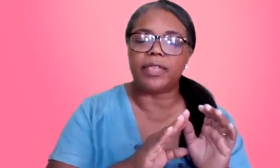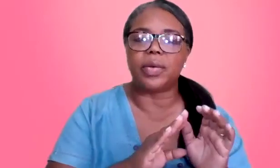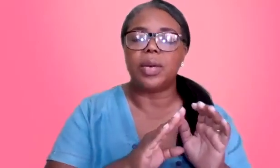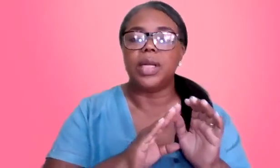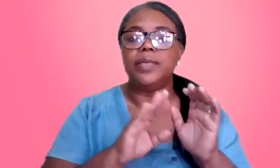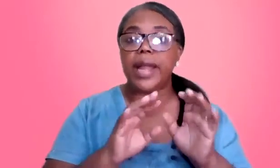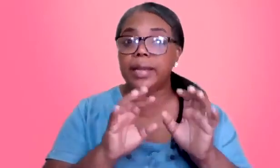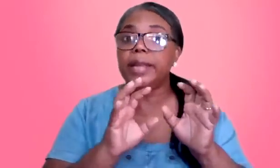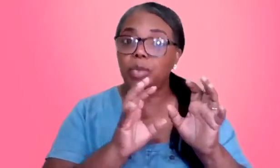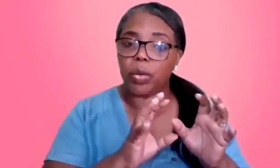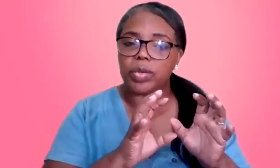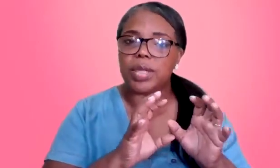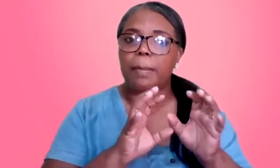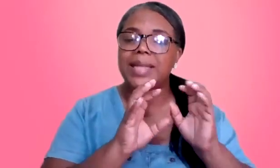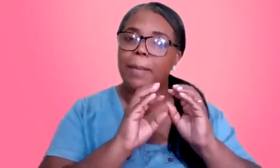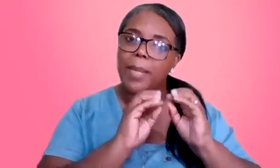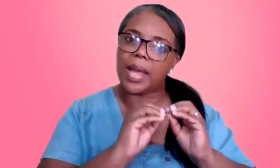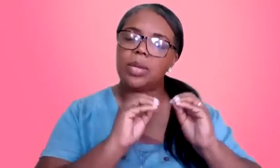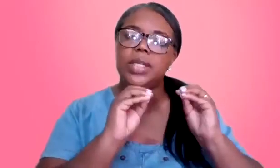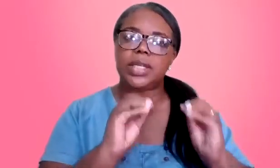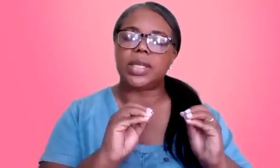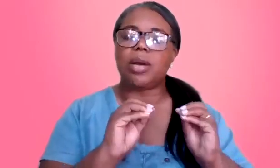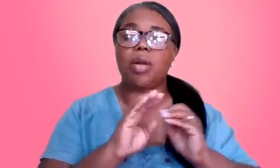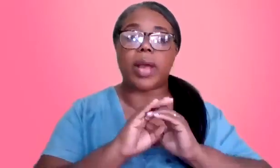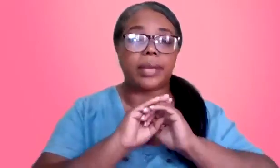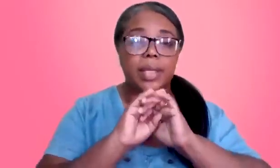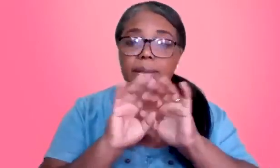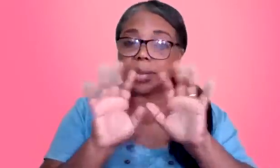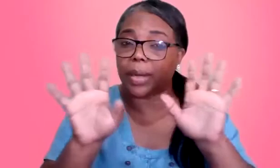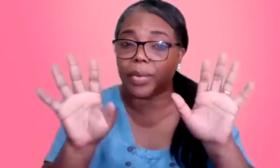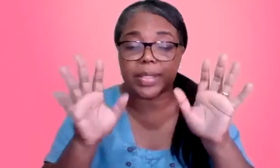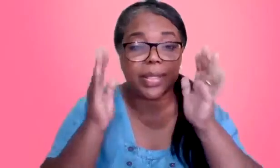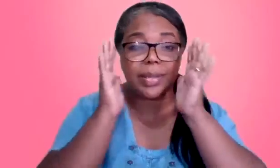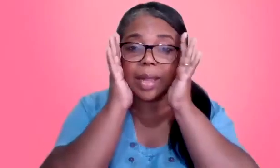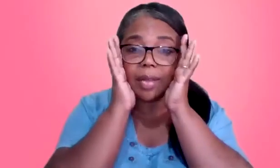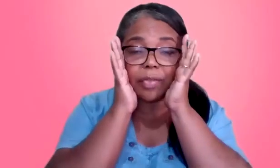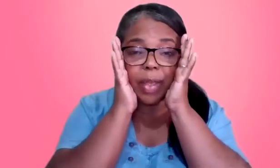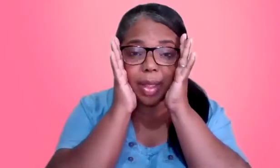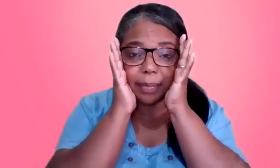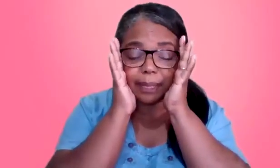estavam, nem todos, mas a maioria colocaram tanta coisa que nada a ver.